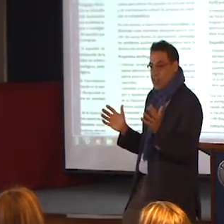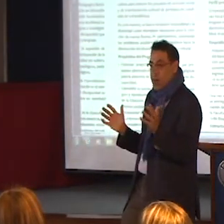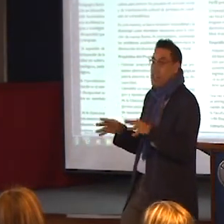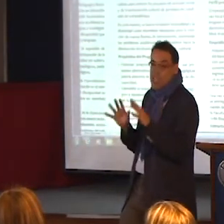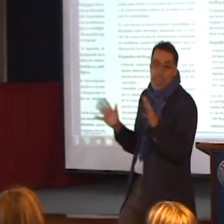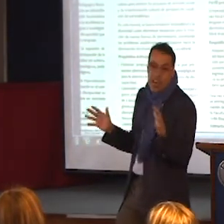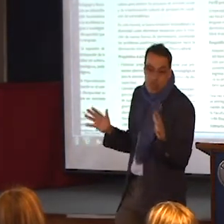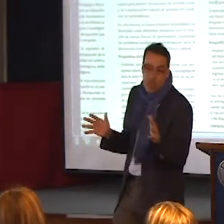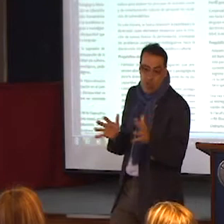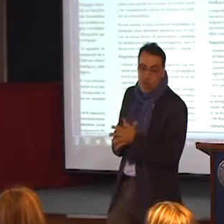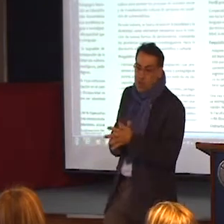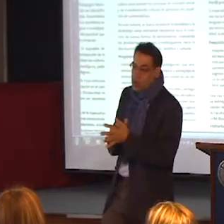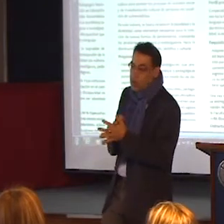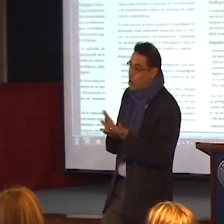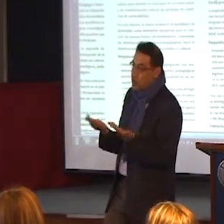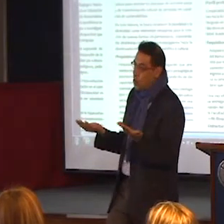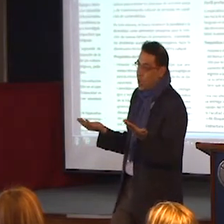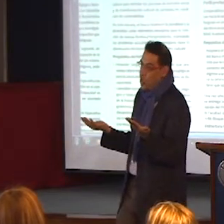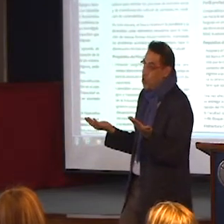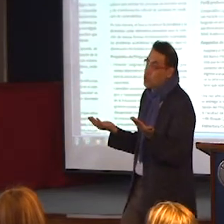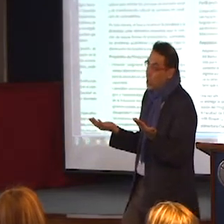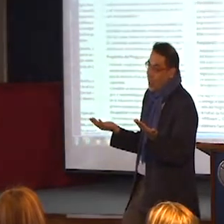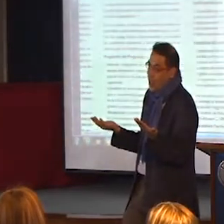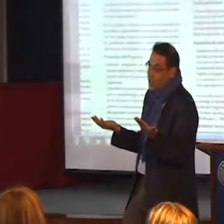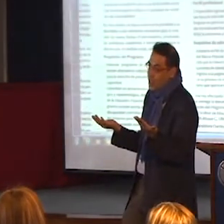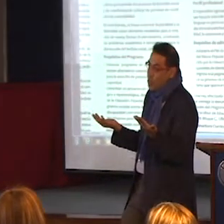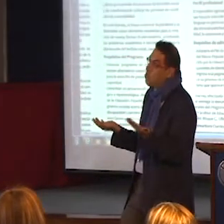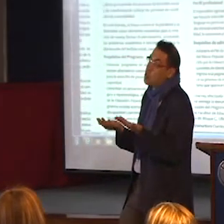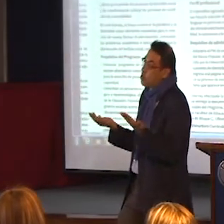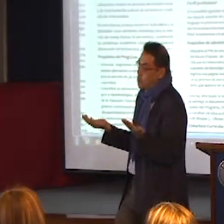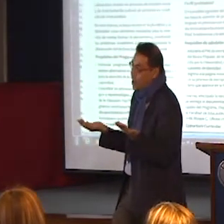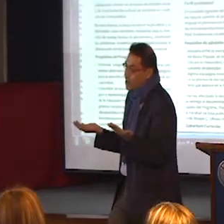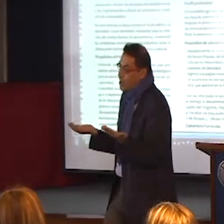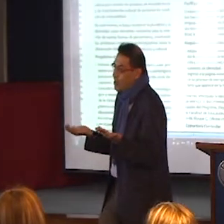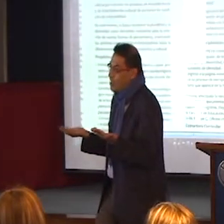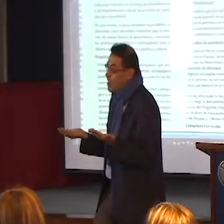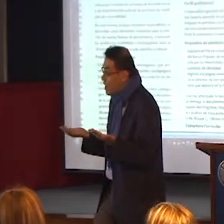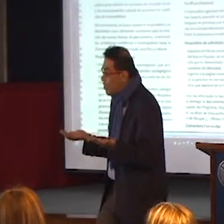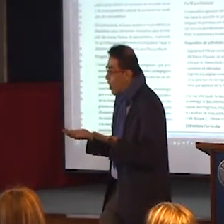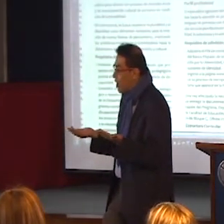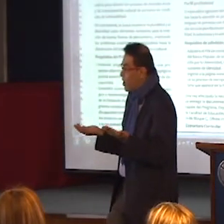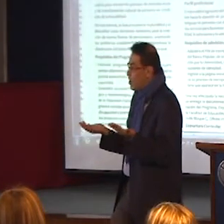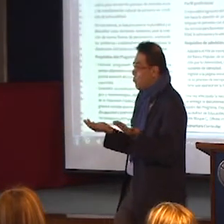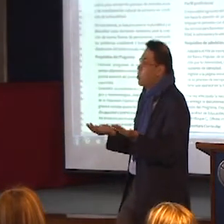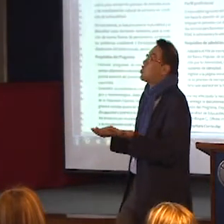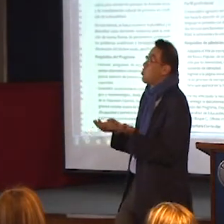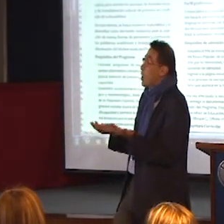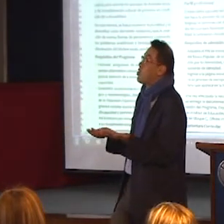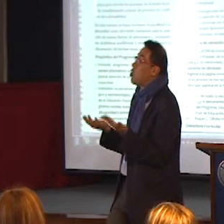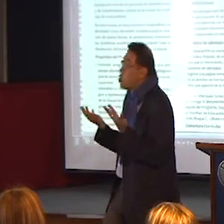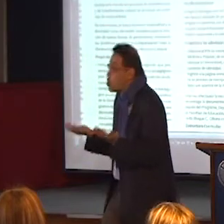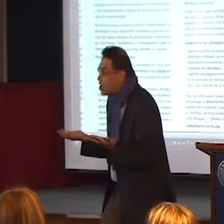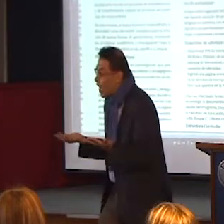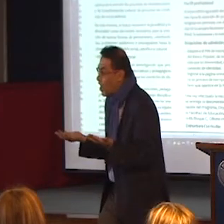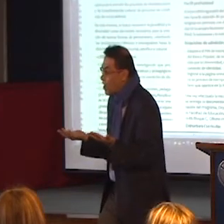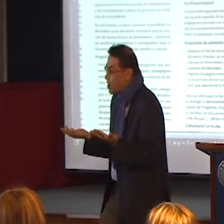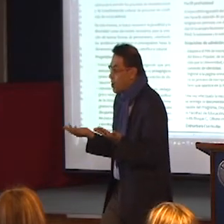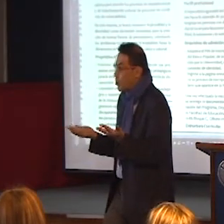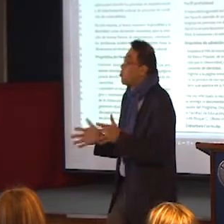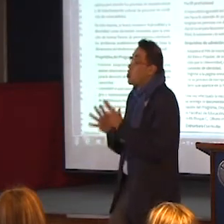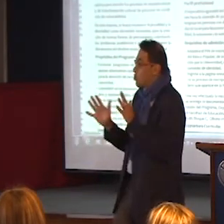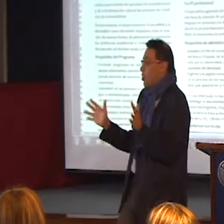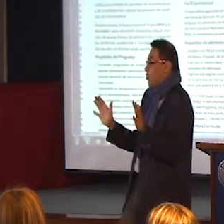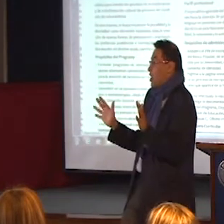de verdad, más allá de los discursos, una sociedad mucho más equitativa, mucho